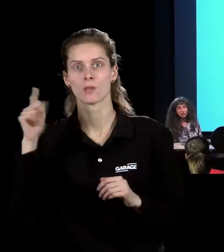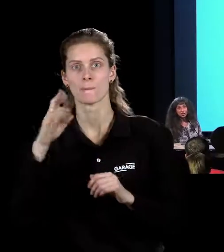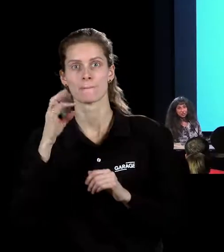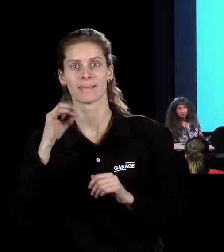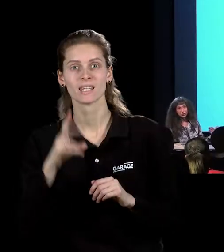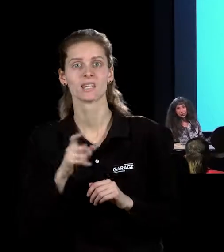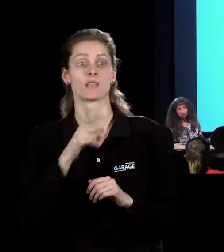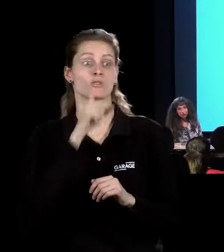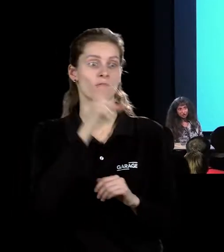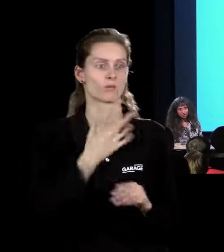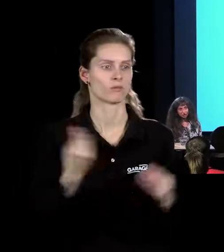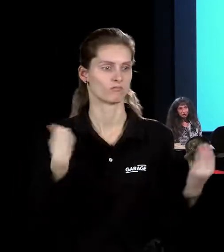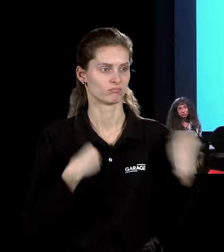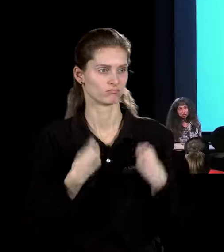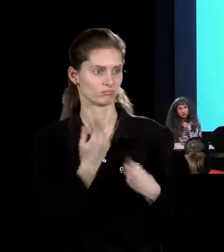панк,